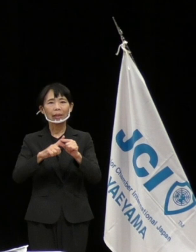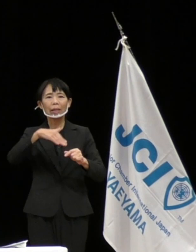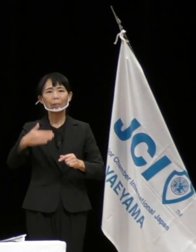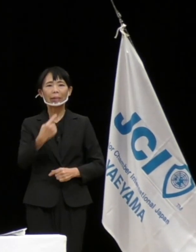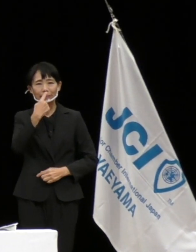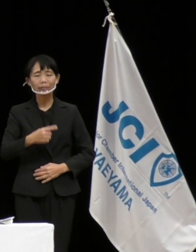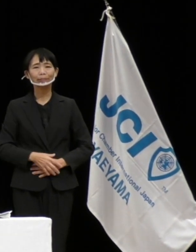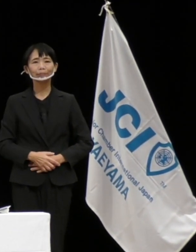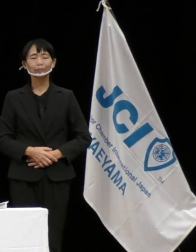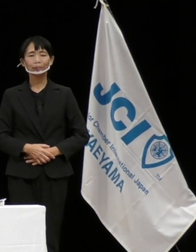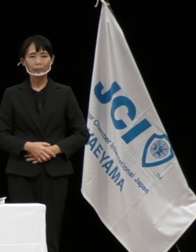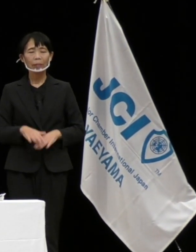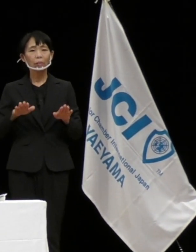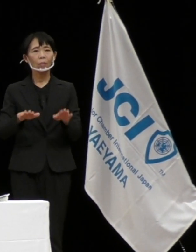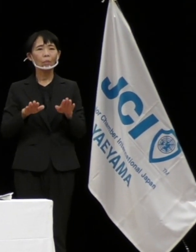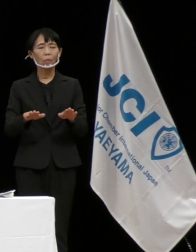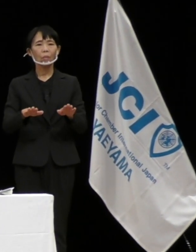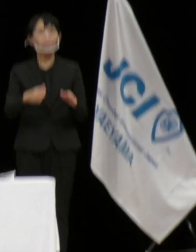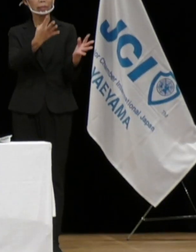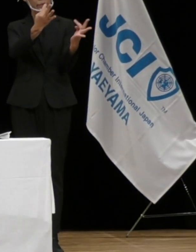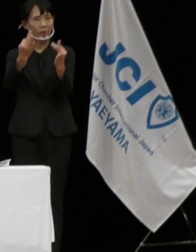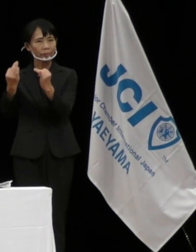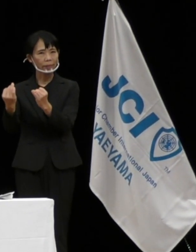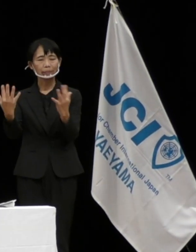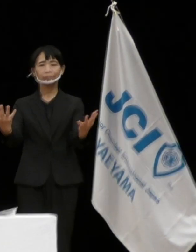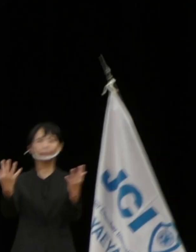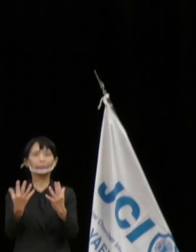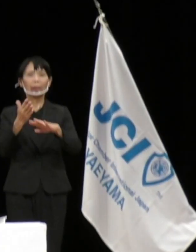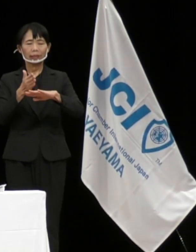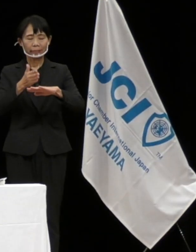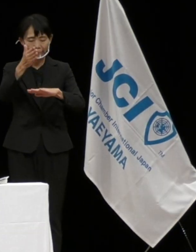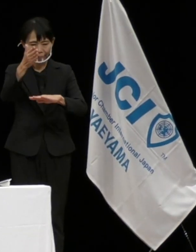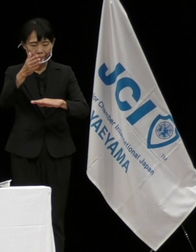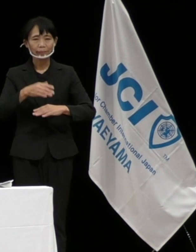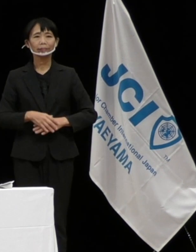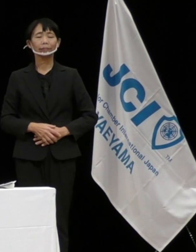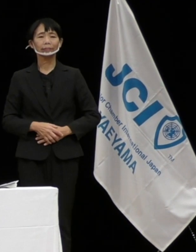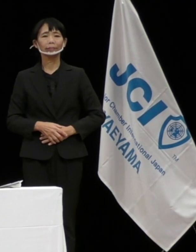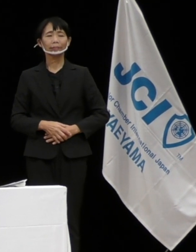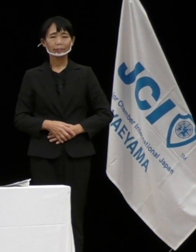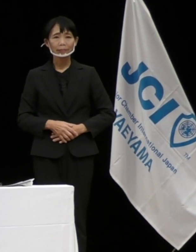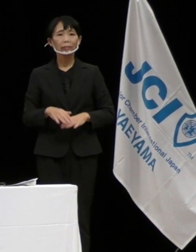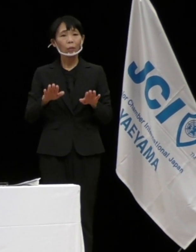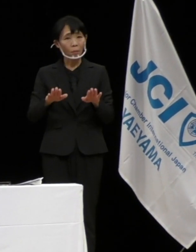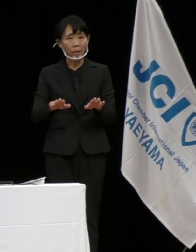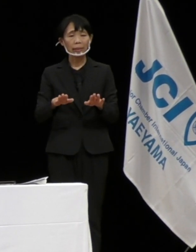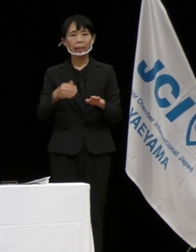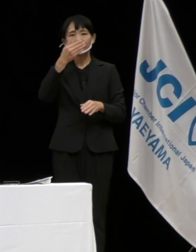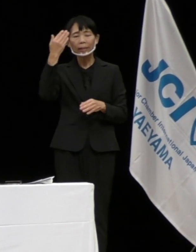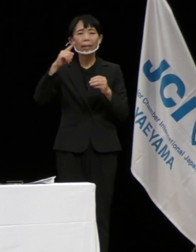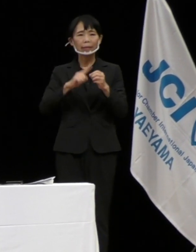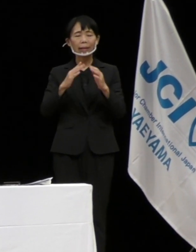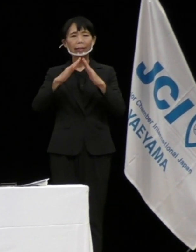です今日は多くの皆様会場にお越しいただきましてありがとうございます特に今回は青年会議所の主催